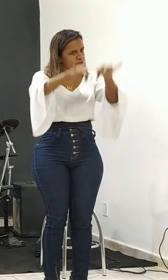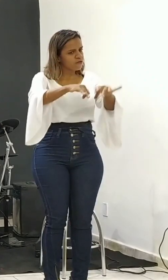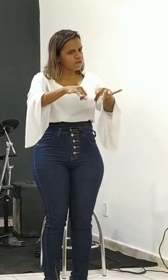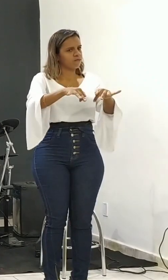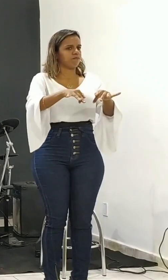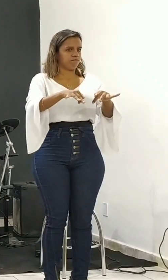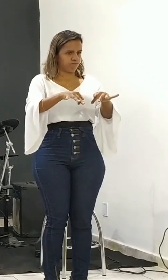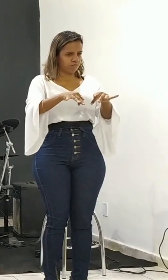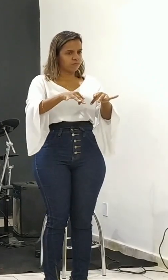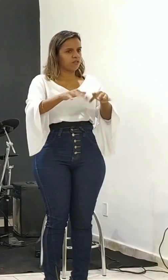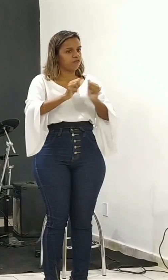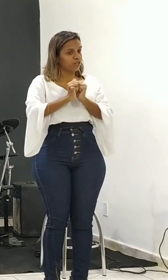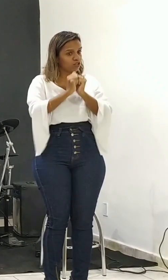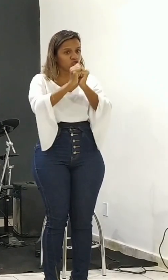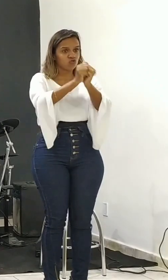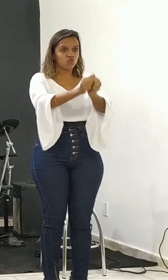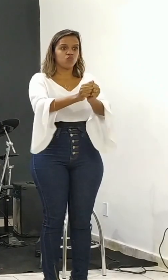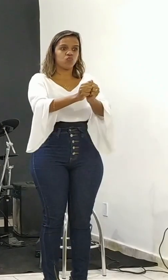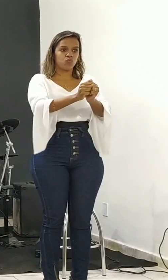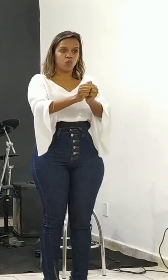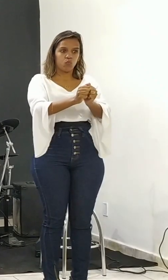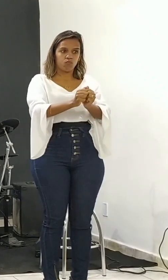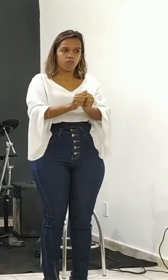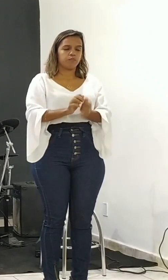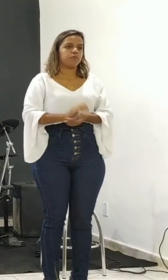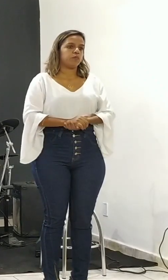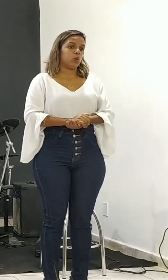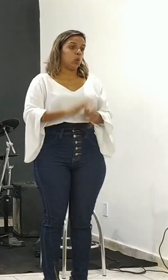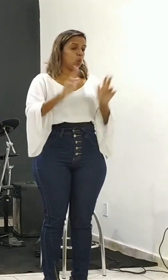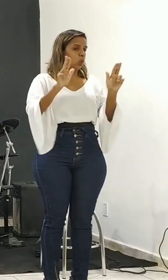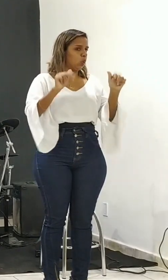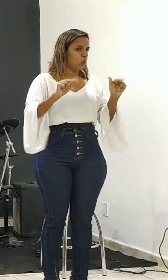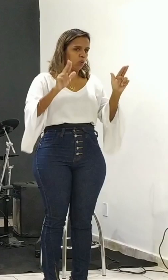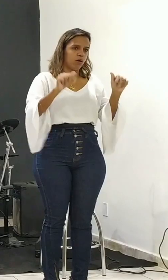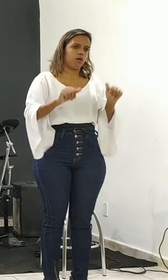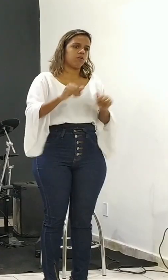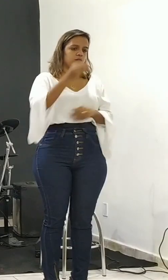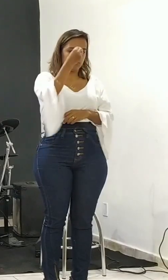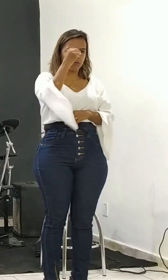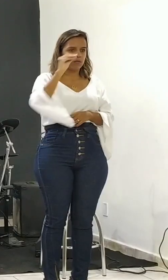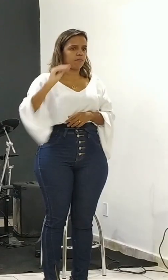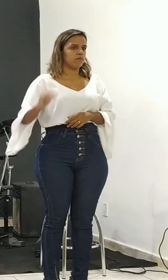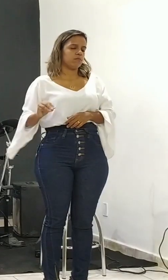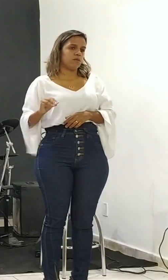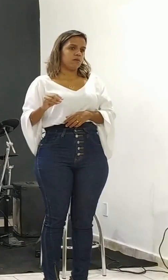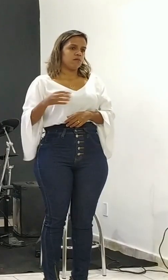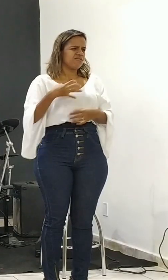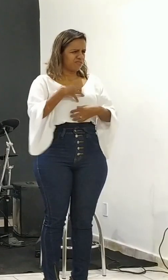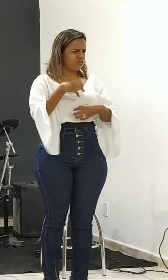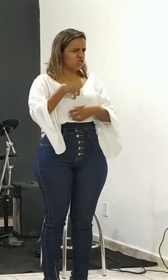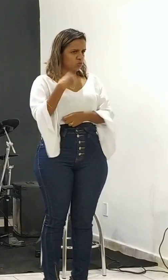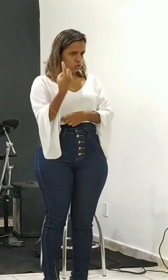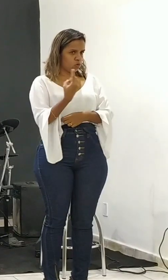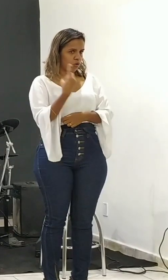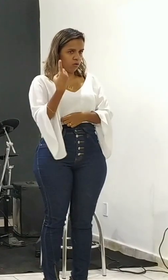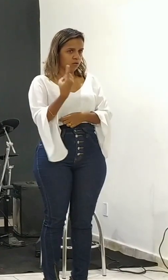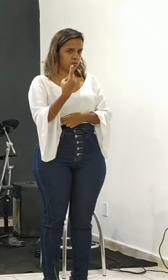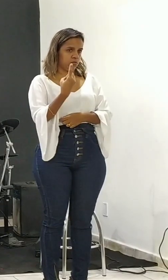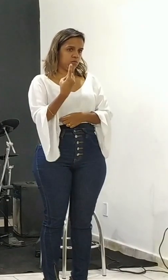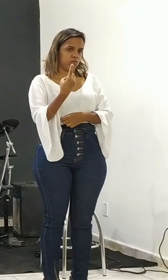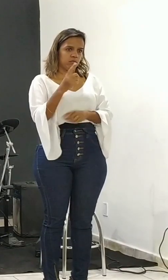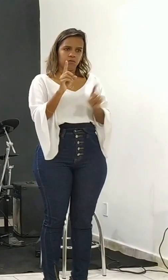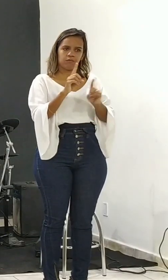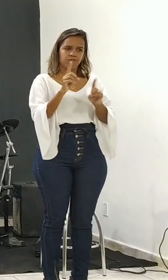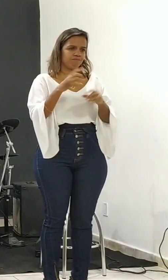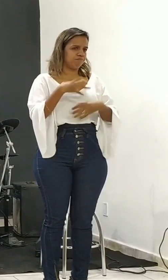Ele vai contigo. Não te deixará, nem te desamparará. Você está sentindo só? Não sinta